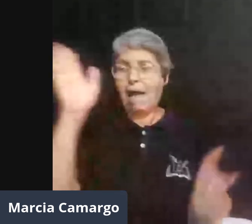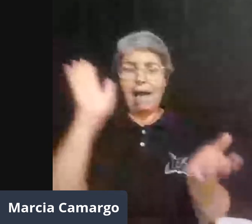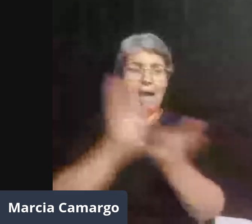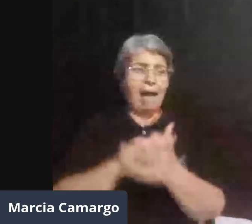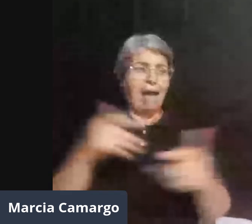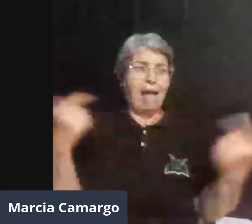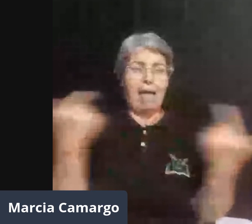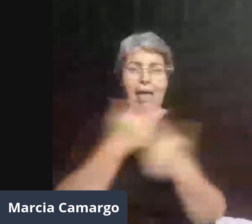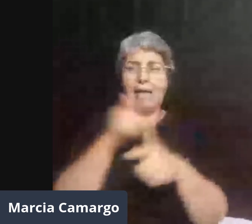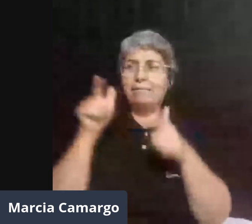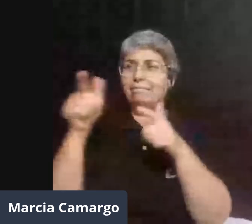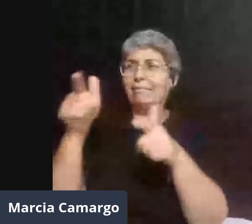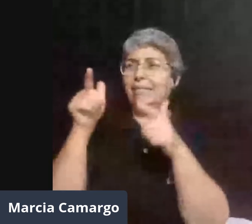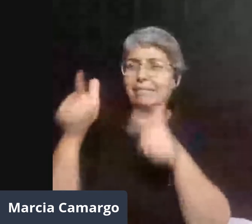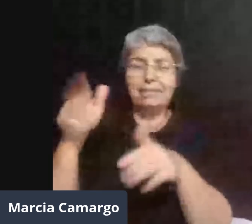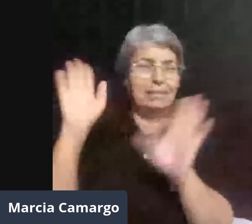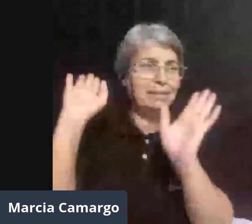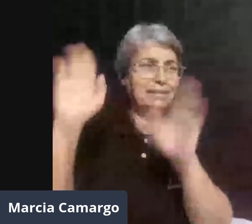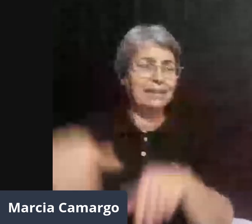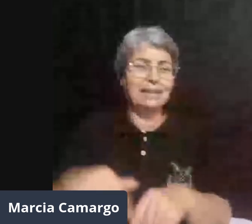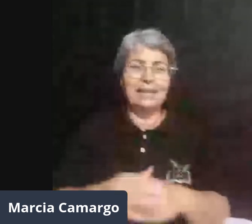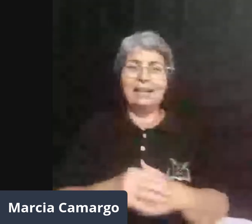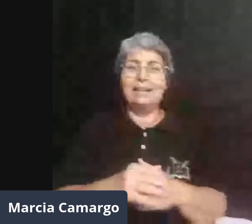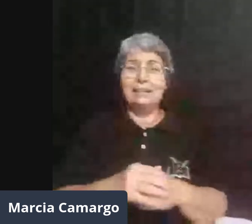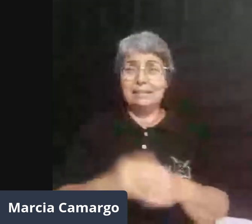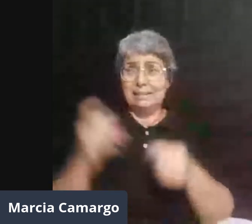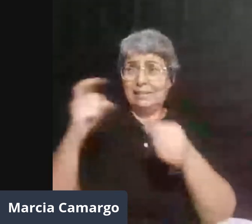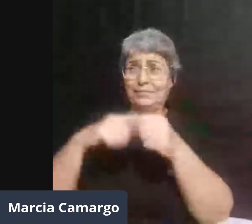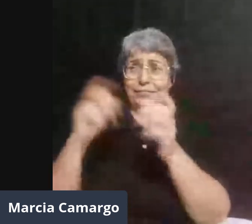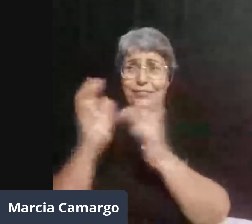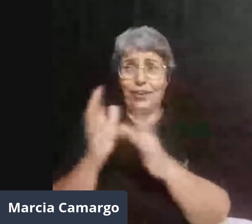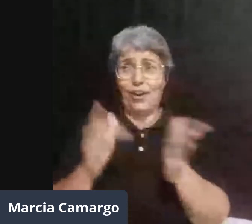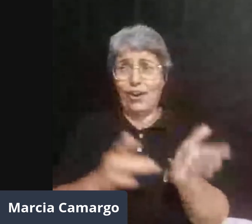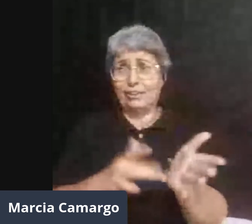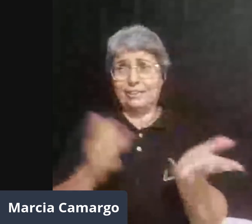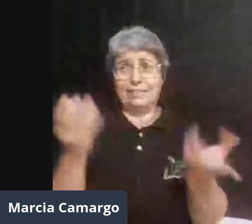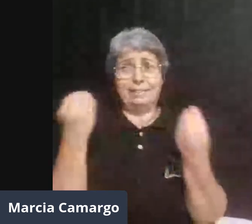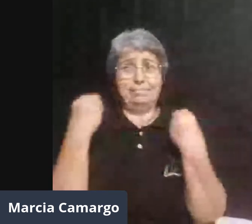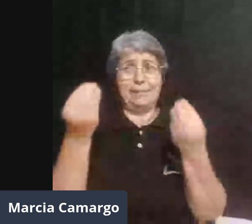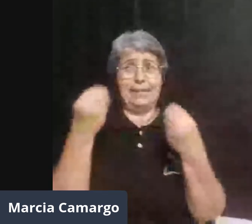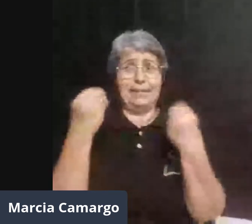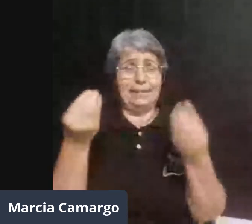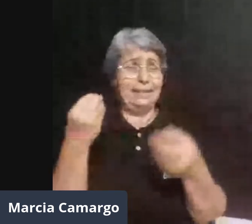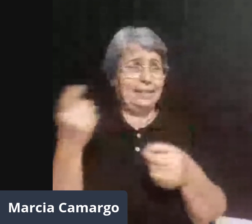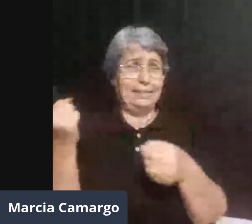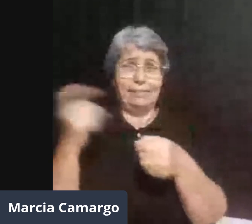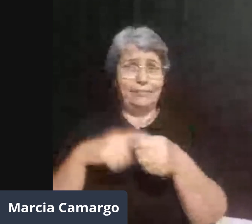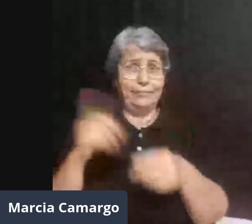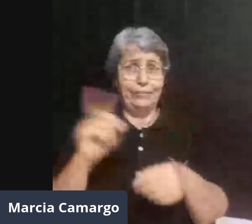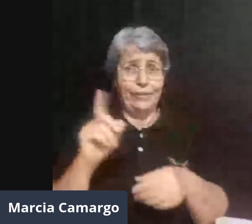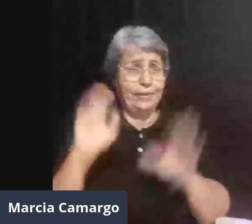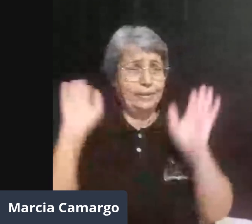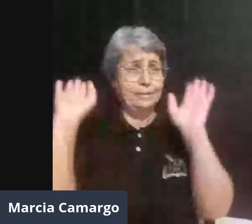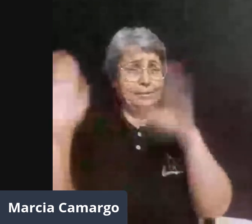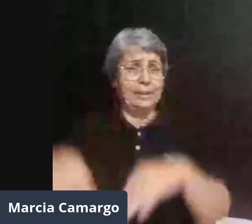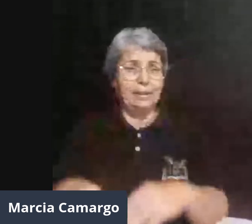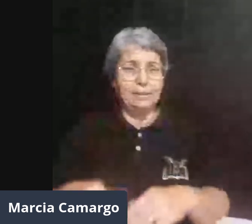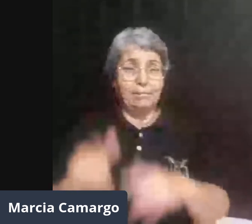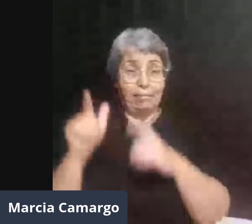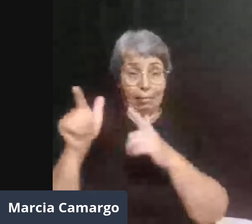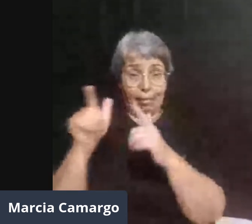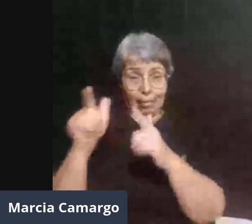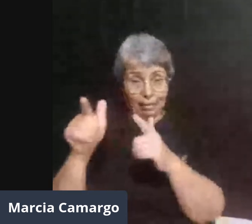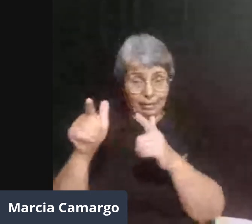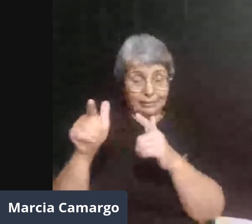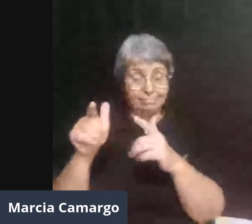realidade de que as suas previsões do retorno de Jesus não se cumpriram. Não bastava a grande decepção